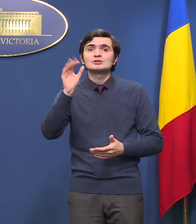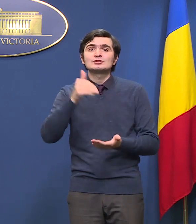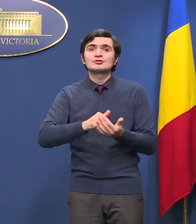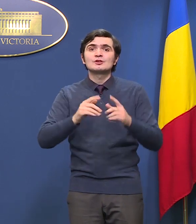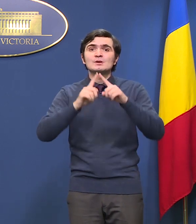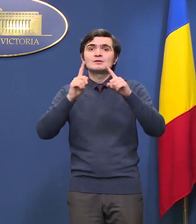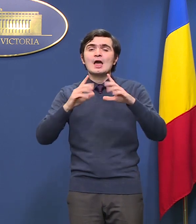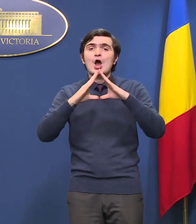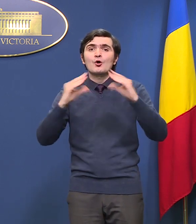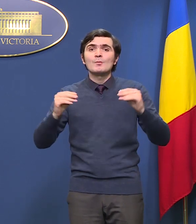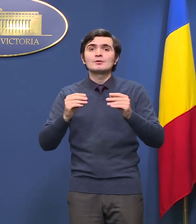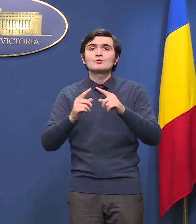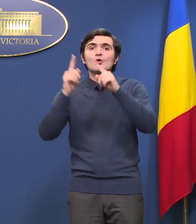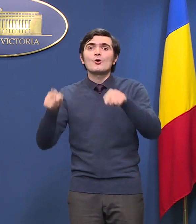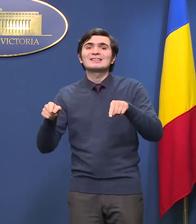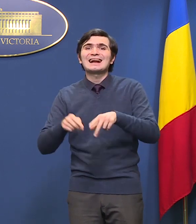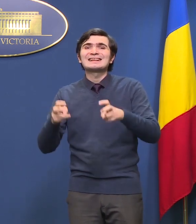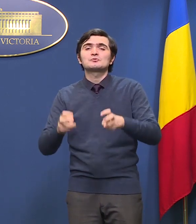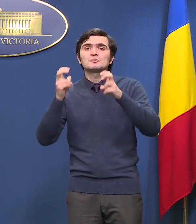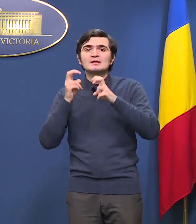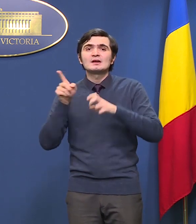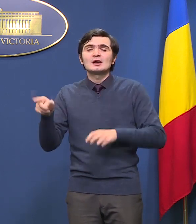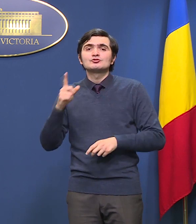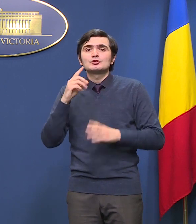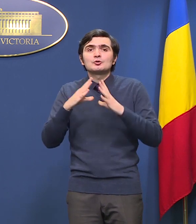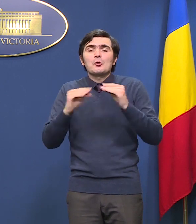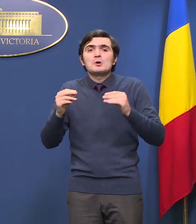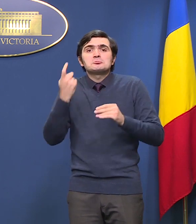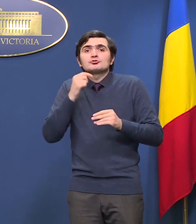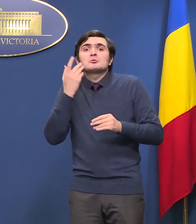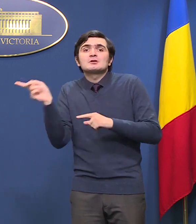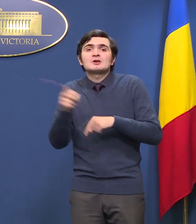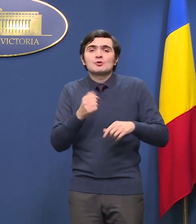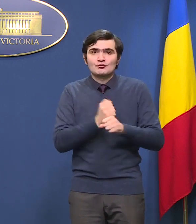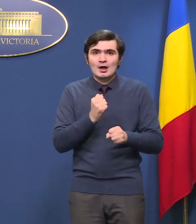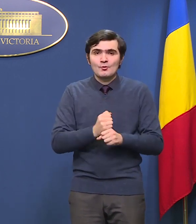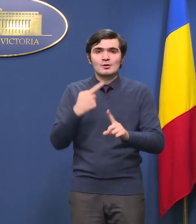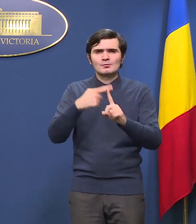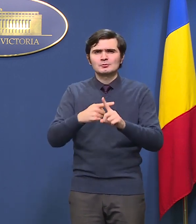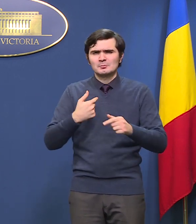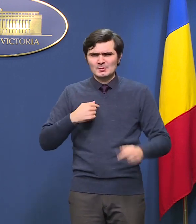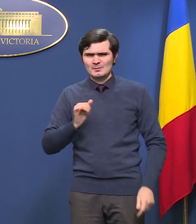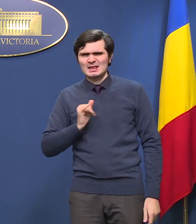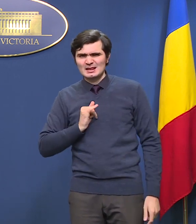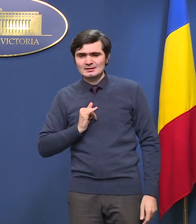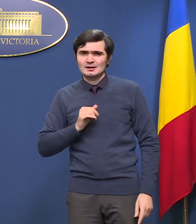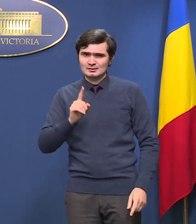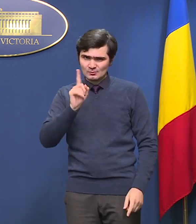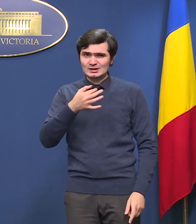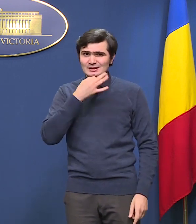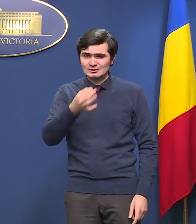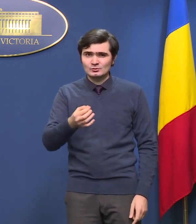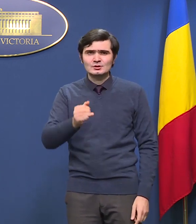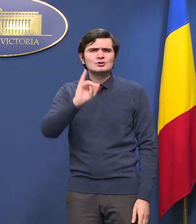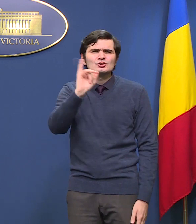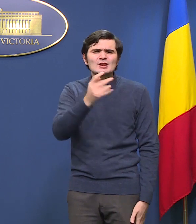contractele suspendate, pentru că teoretic ei nu știu când se vor întoarce la muncă. Și pe de altă parte, mă mai interesează dacă ne puteți spune cine ne